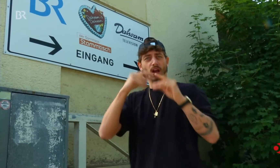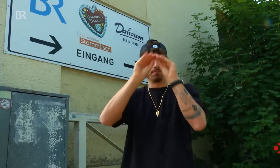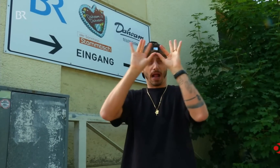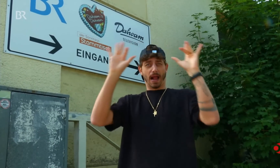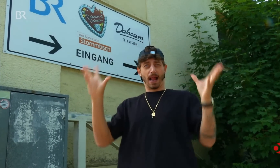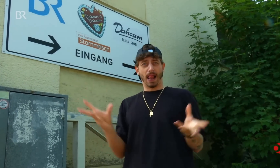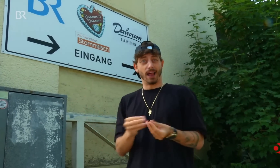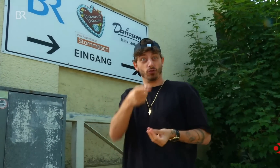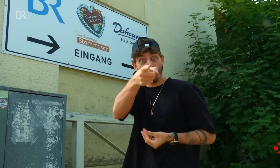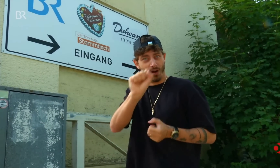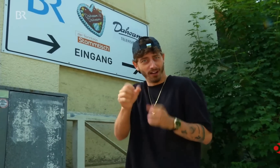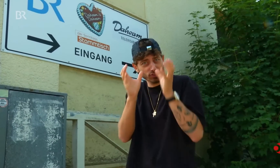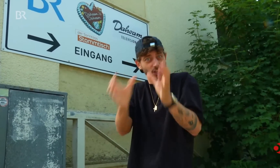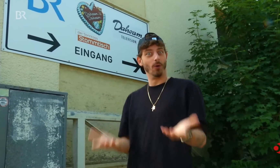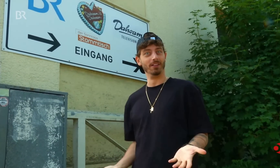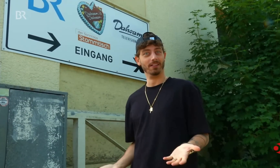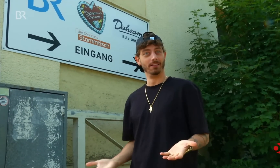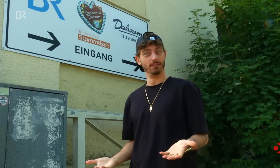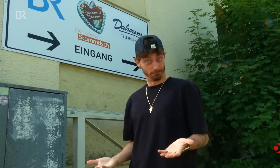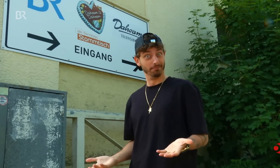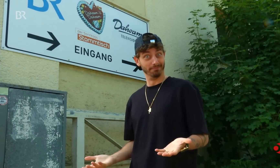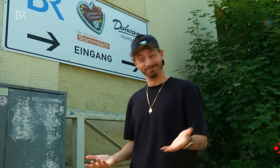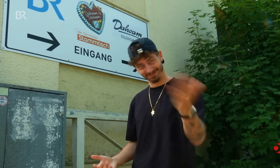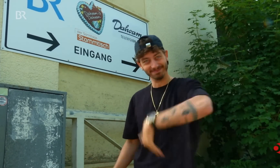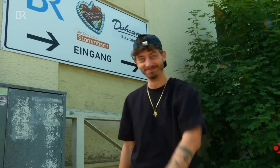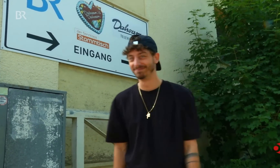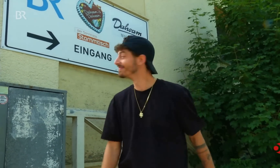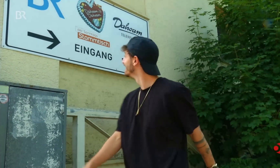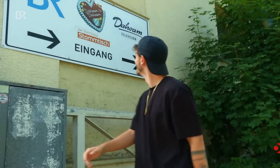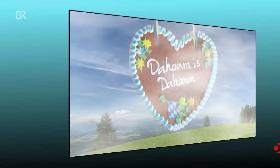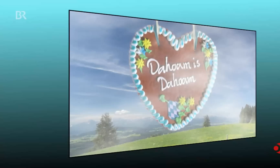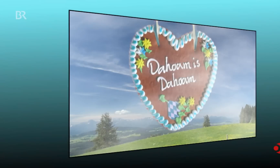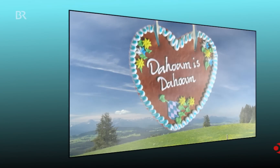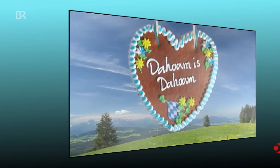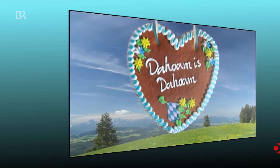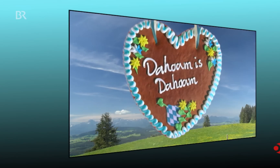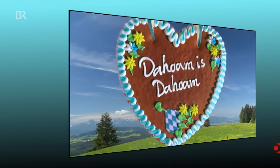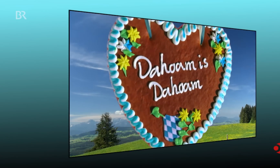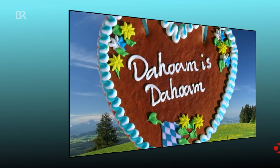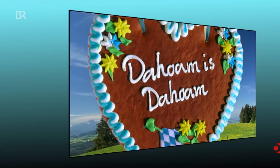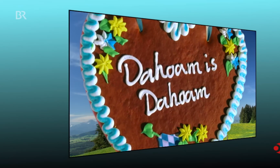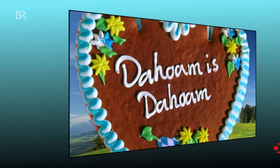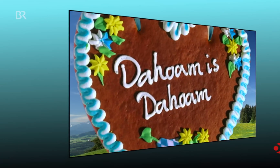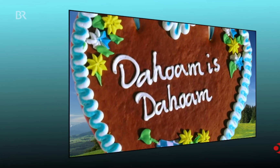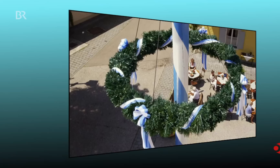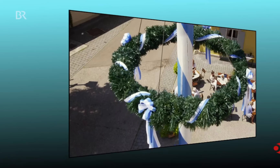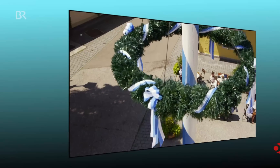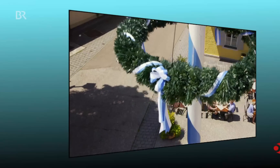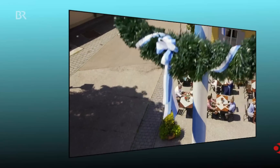geschminkt werde und auch mein Kostüm bekomme. Also los! Auf der Straße kennen, da kannst du